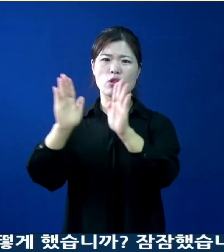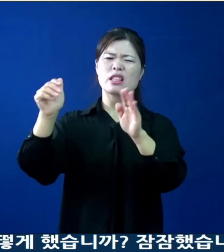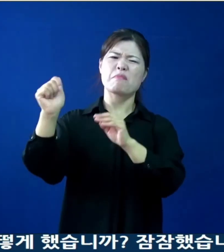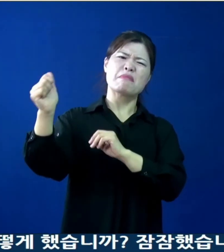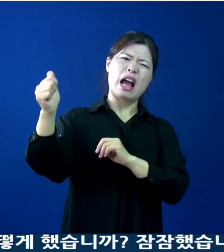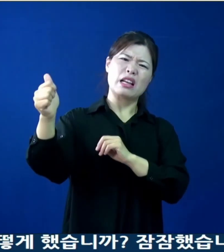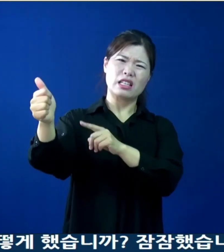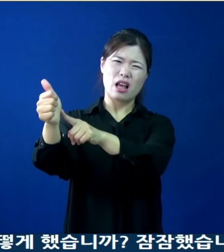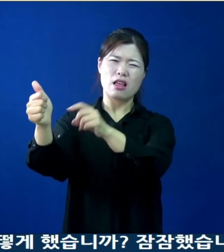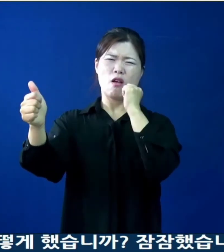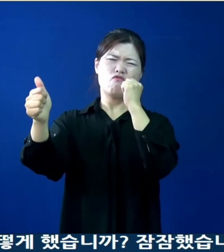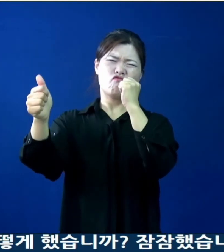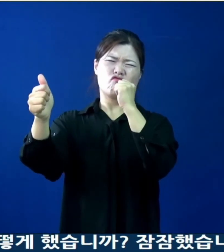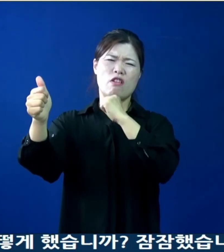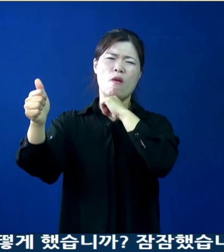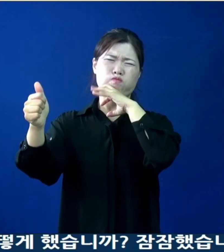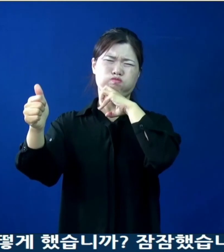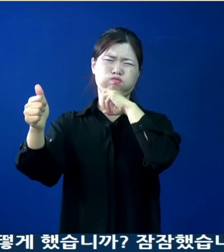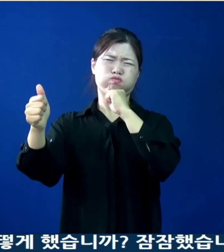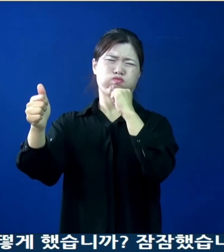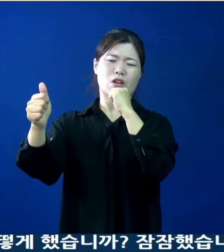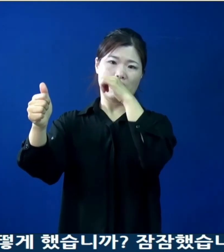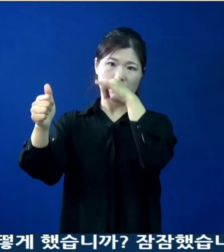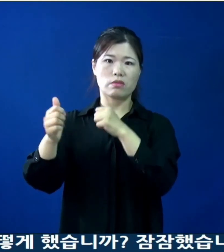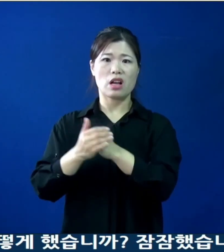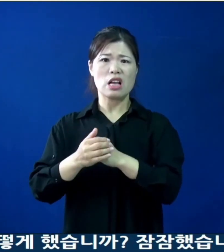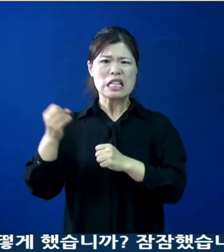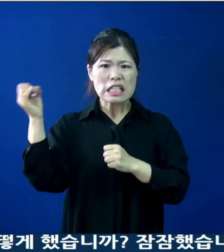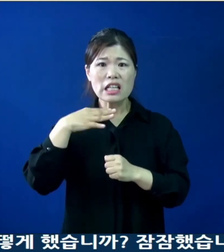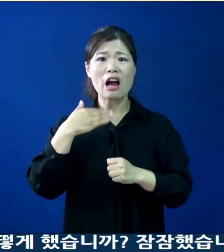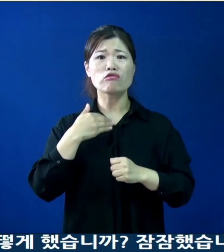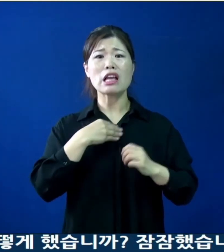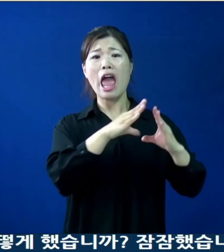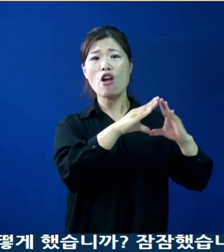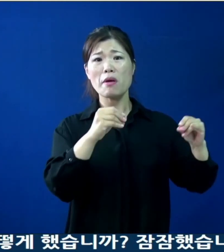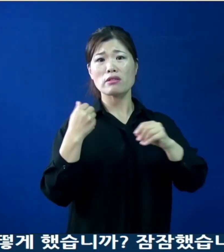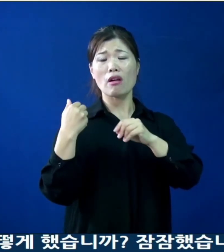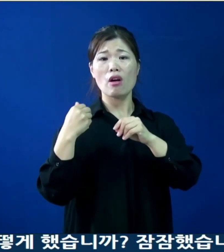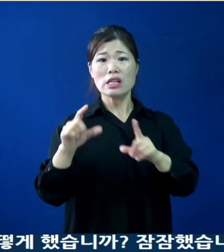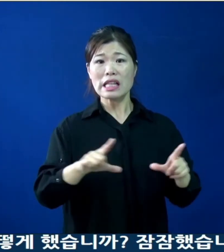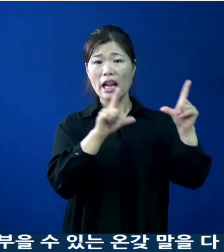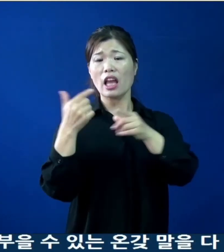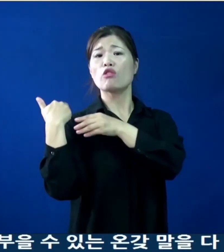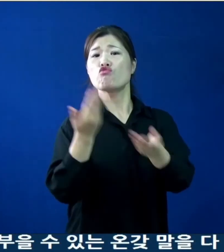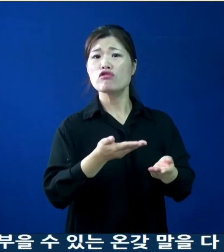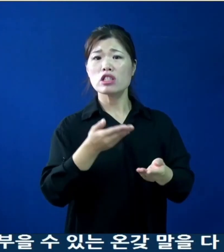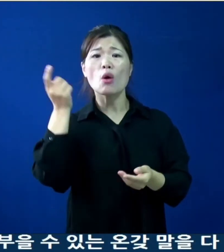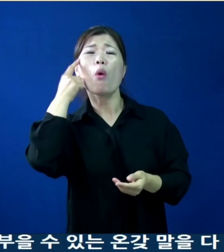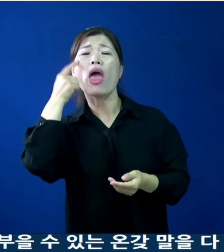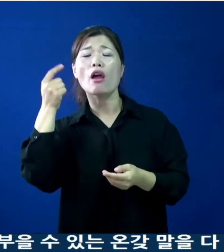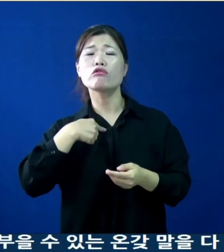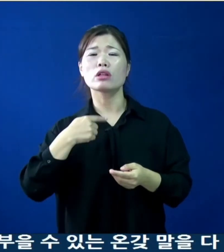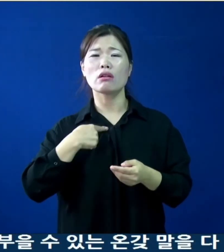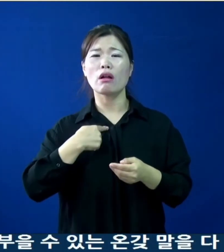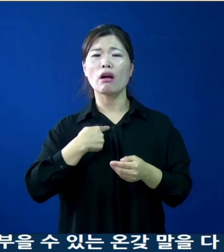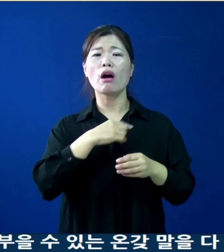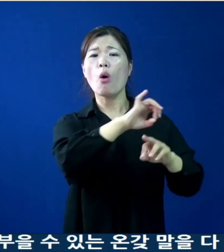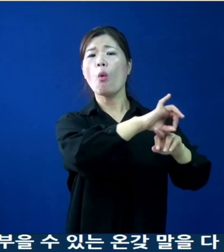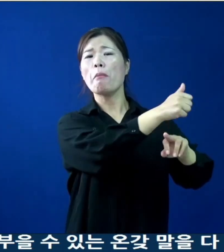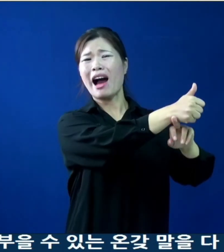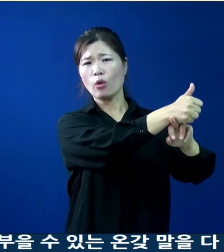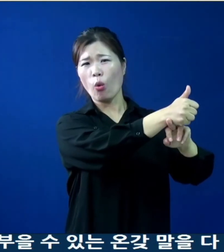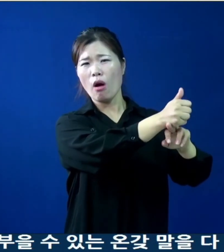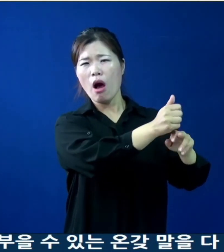우리가 그냥 살도록 내버려 두다지 않았습니까? 애굽에서 우리 종살이 하면서 바로 섬기고 사는 거 그렇게